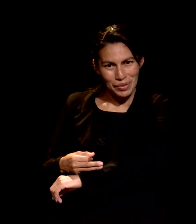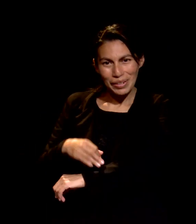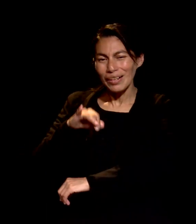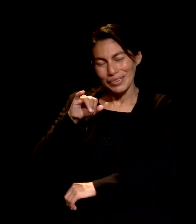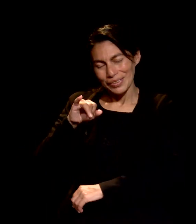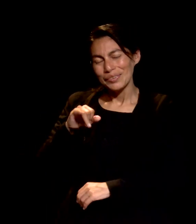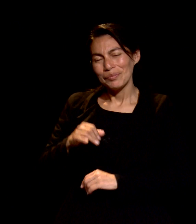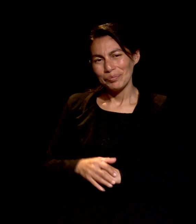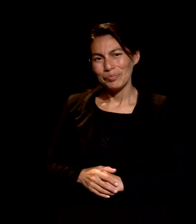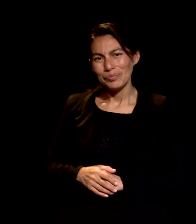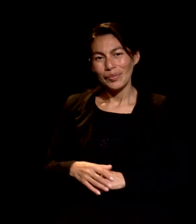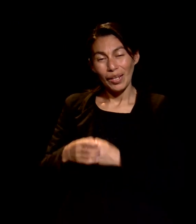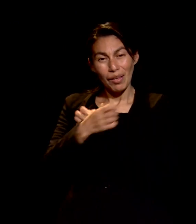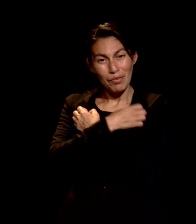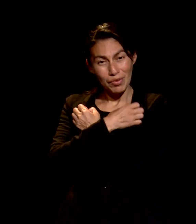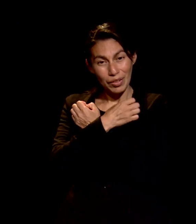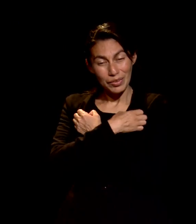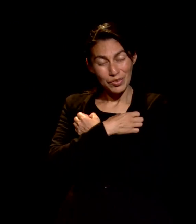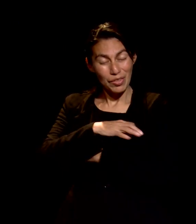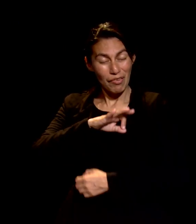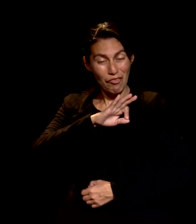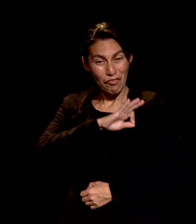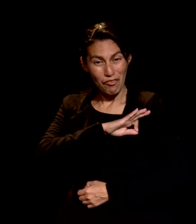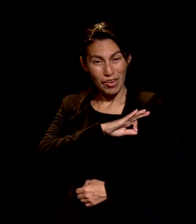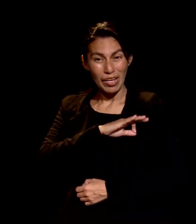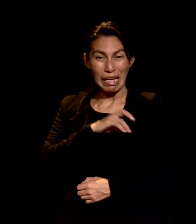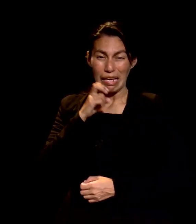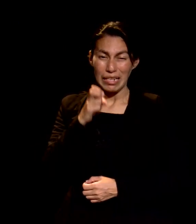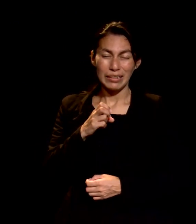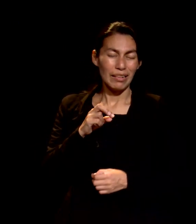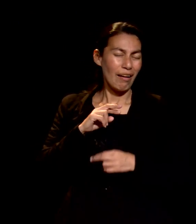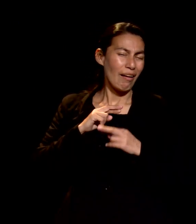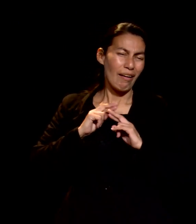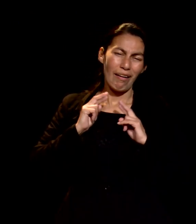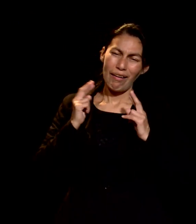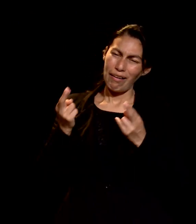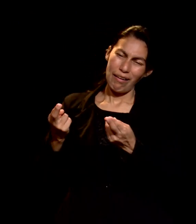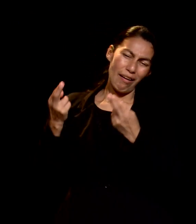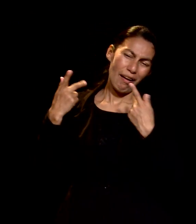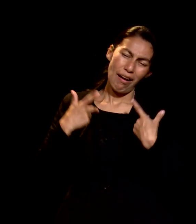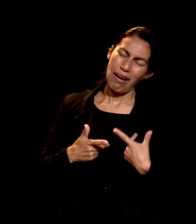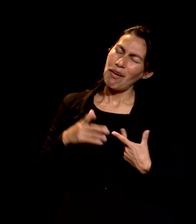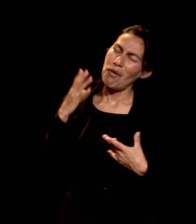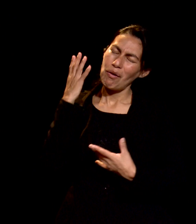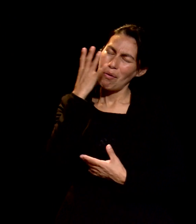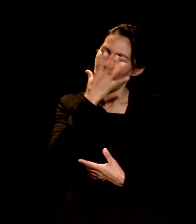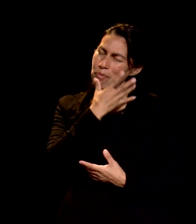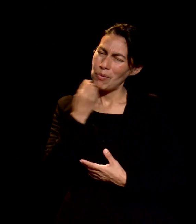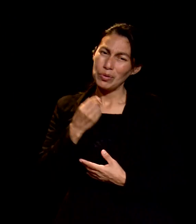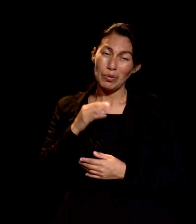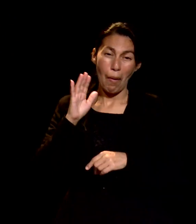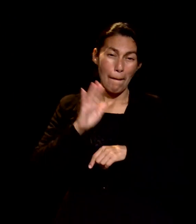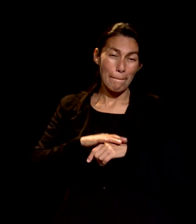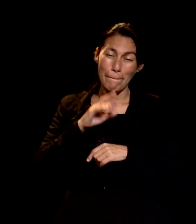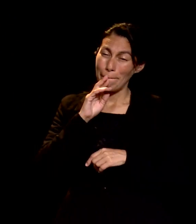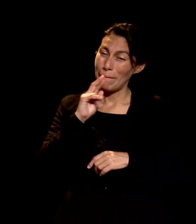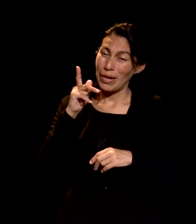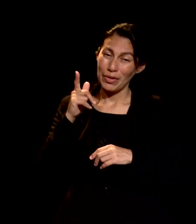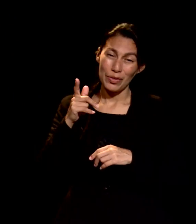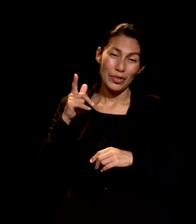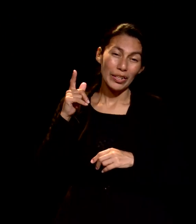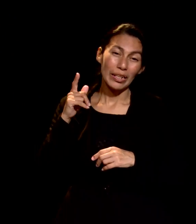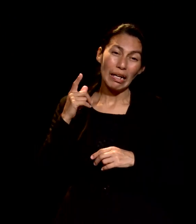usted. Sí. La educación de fe es el regalo, es la herencia más grande aún que las